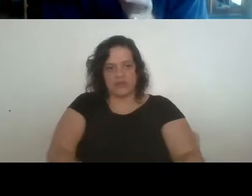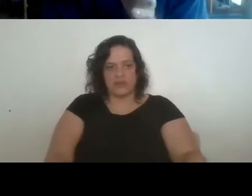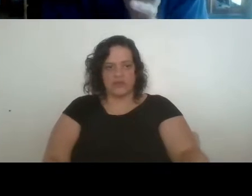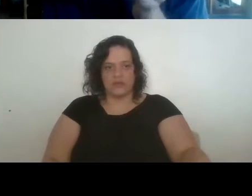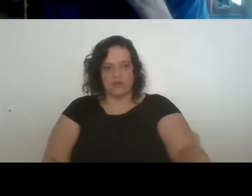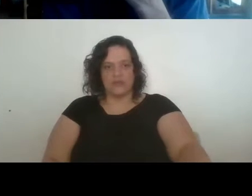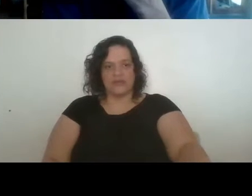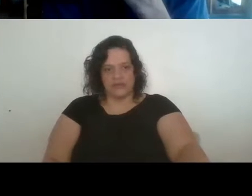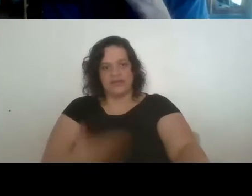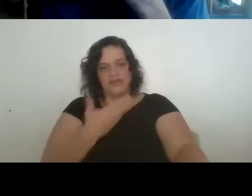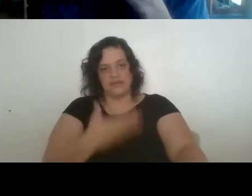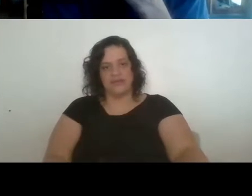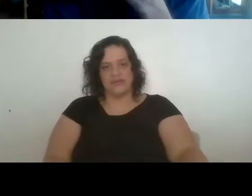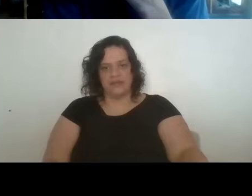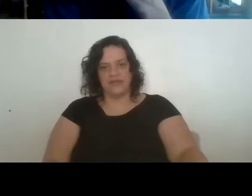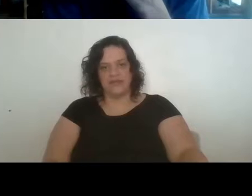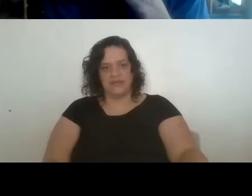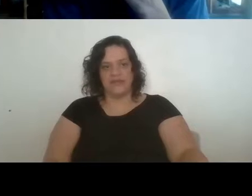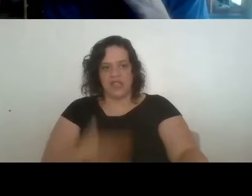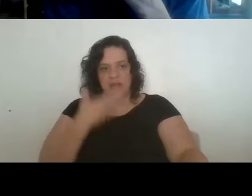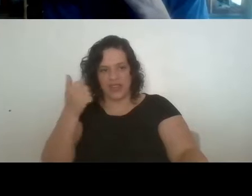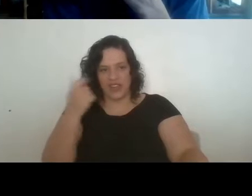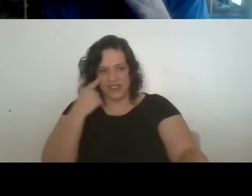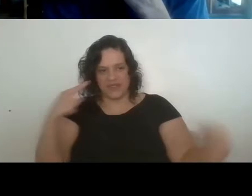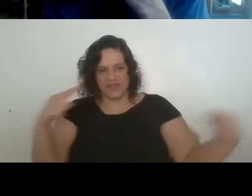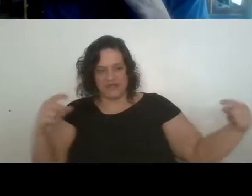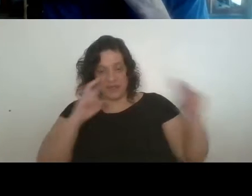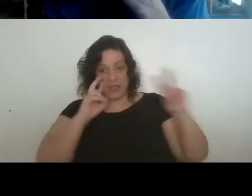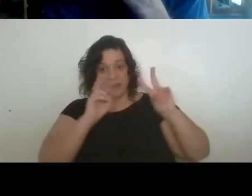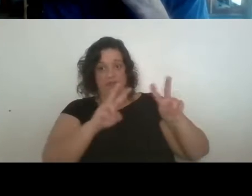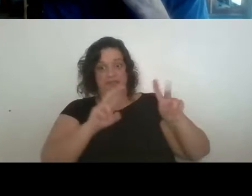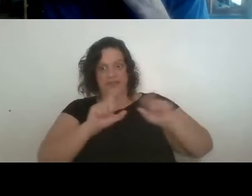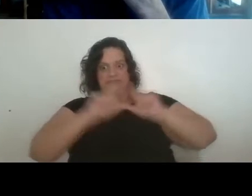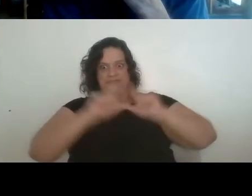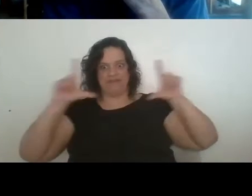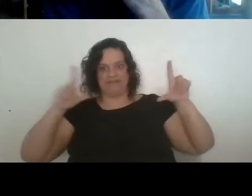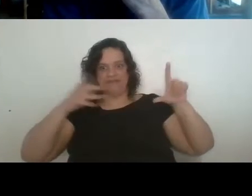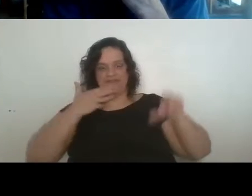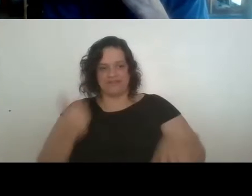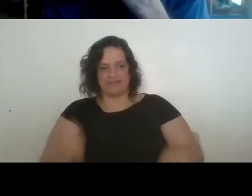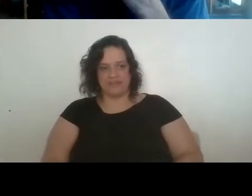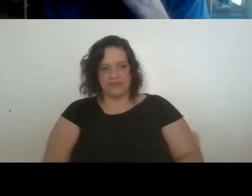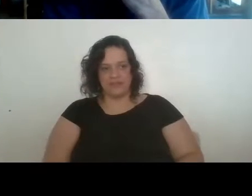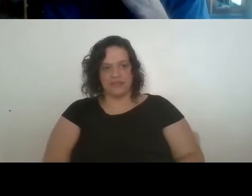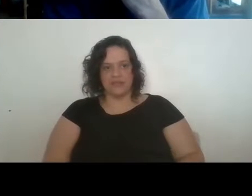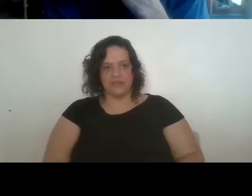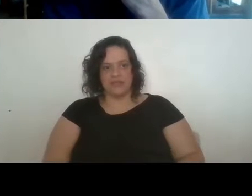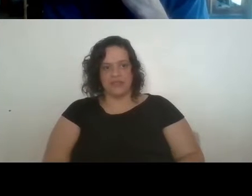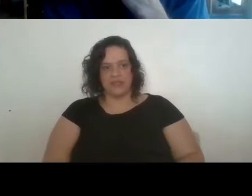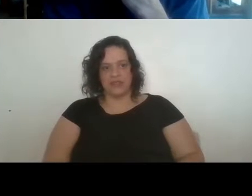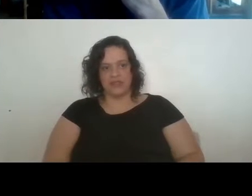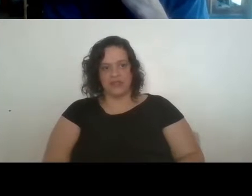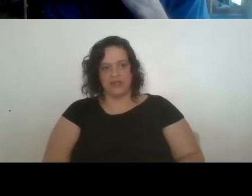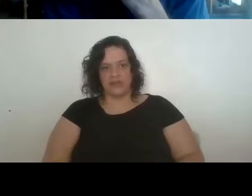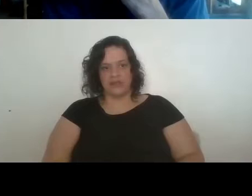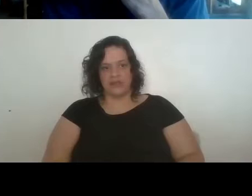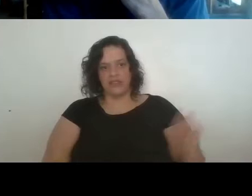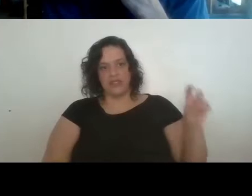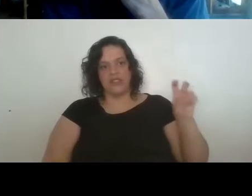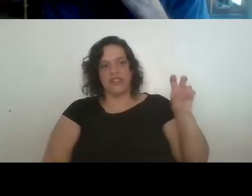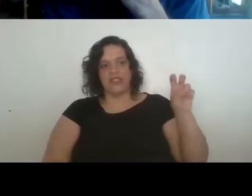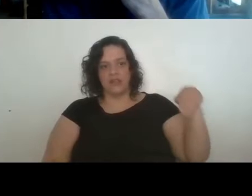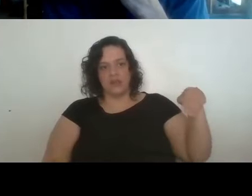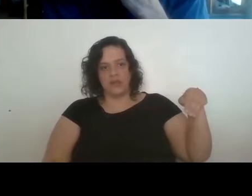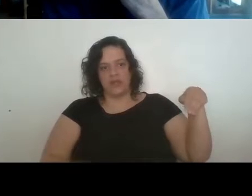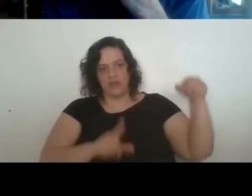Isso, aí ficou mais claro, tá? Então, se puder de novo reforçar, isso, 5 minutos de tempo, chega lá na